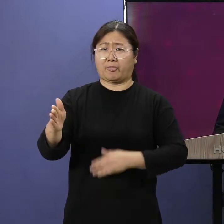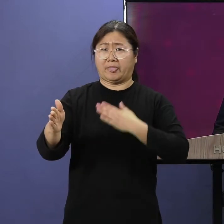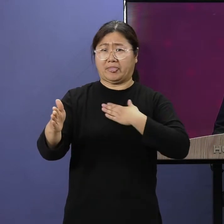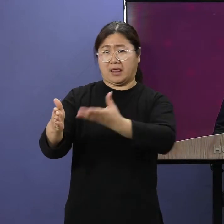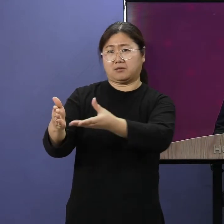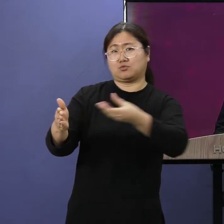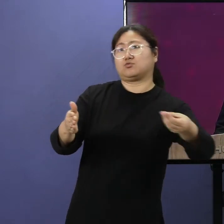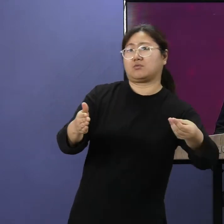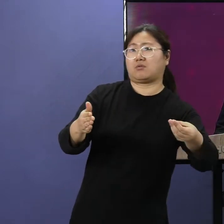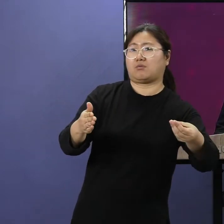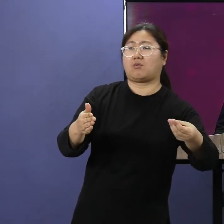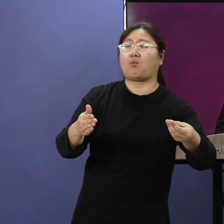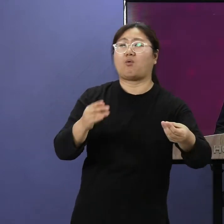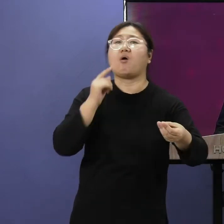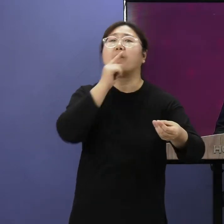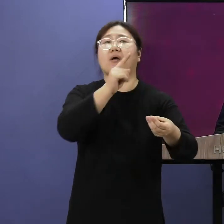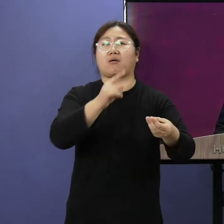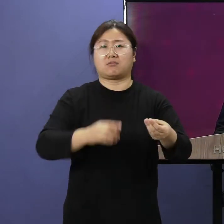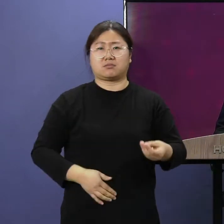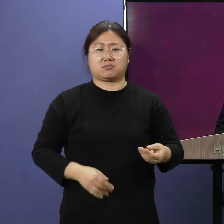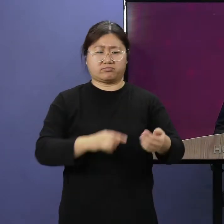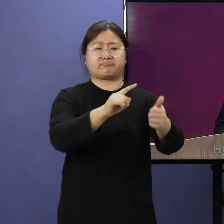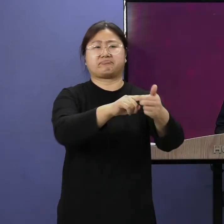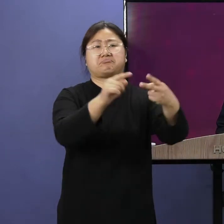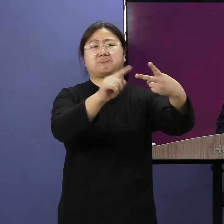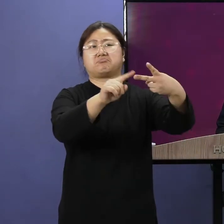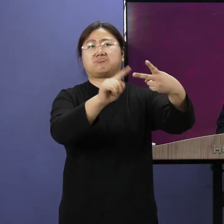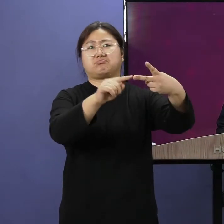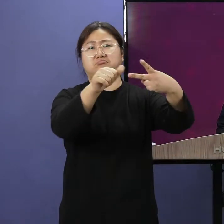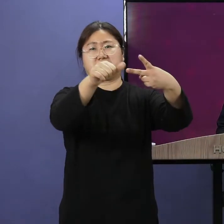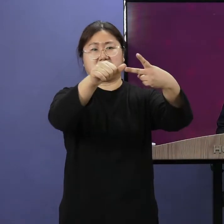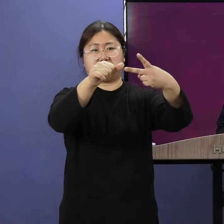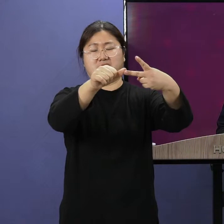당연히 죄인, 나쁜 아들이죠.